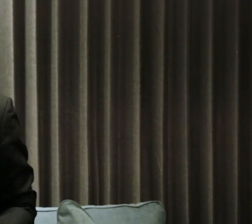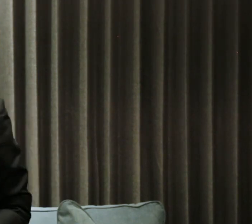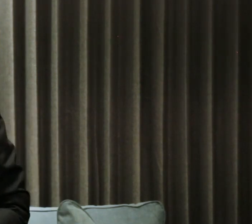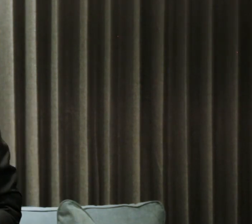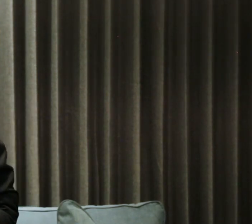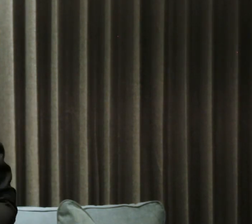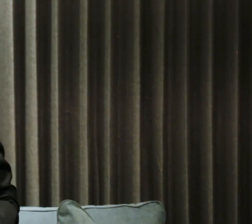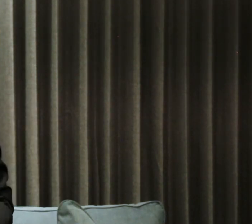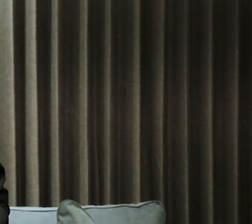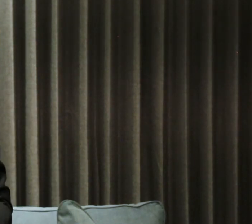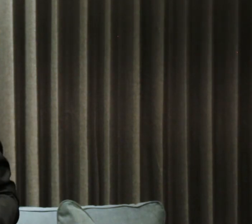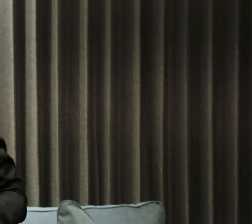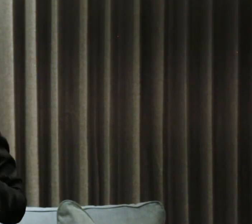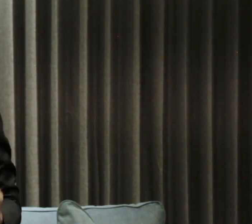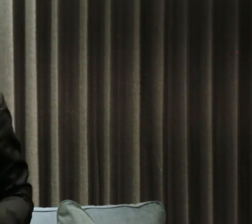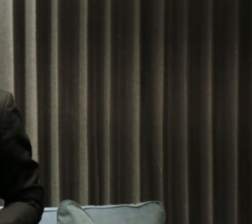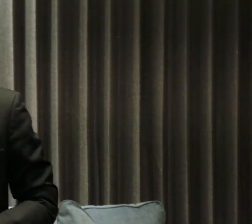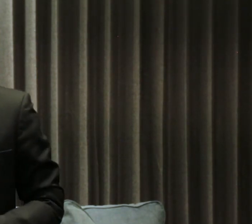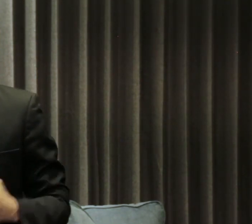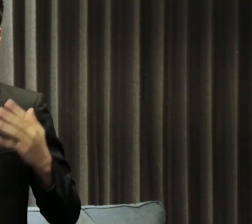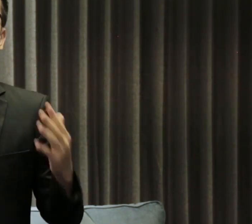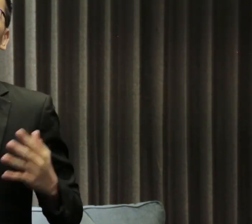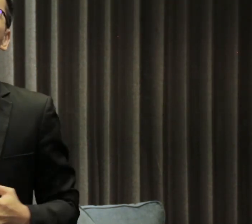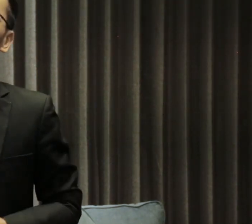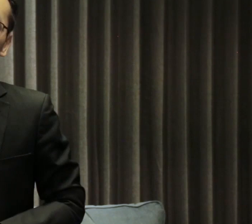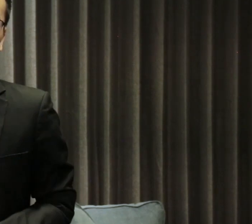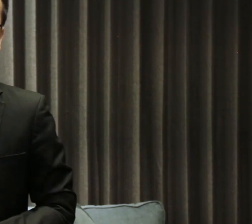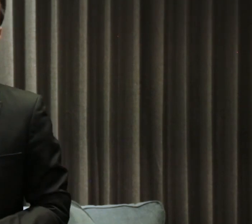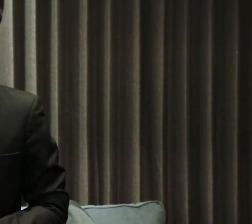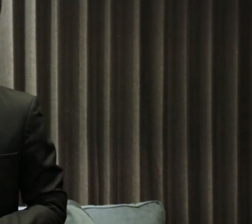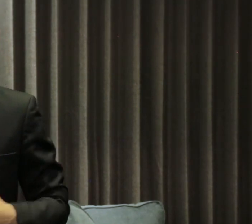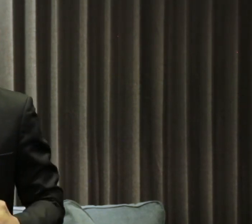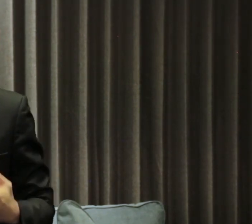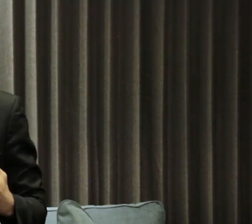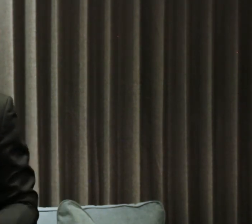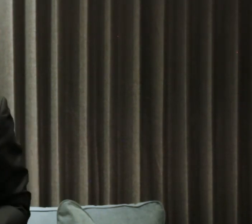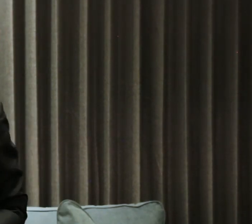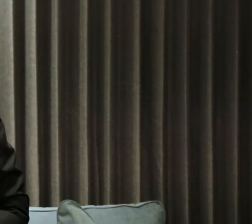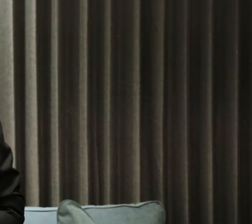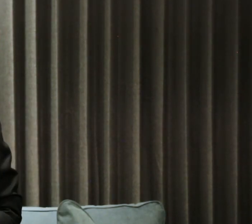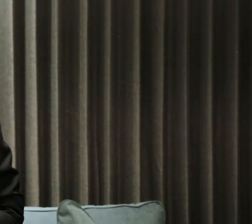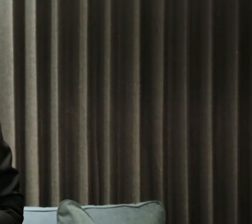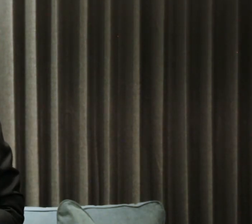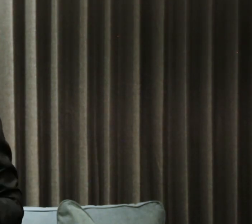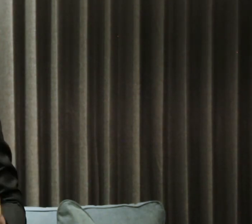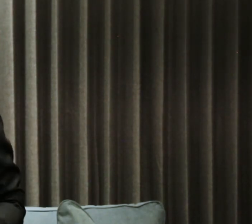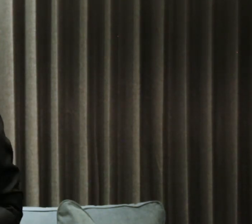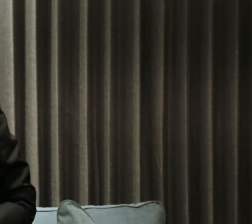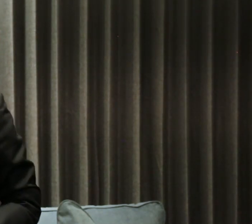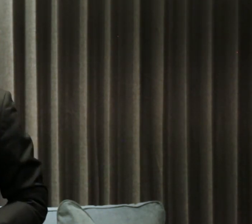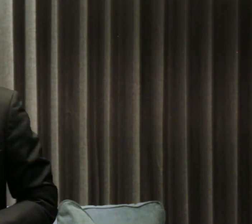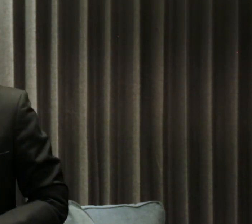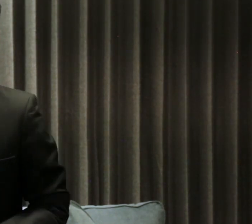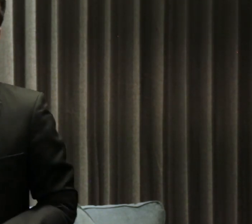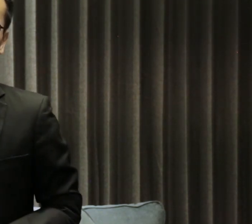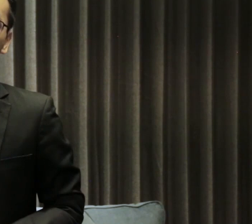saya percaya juga bahwa firman Tuhan sudah menguatkan kita, memperbaharui pikiran kita, menyegarkan hati kita. Oleh karena